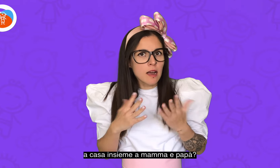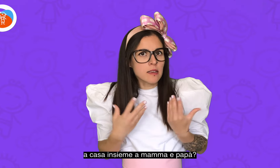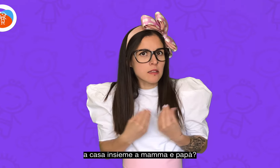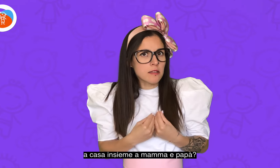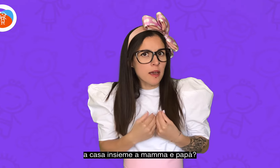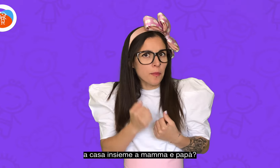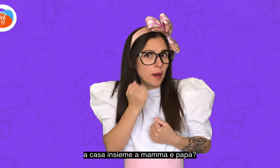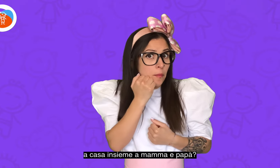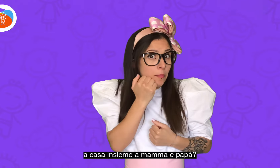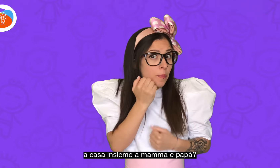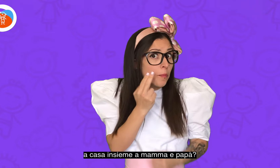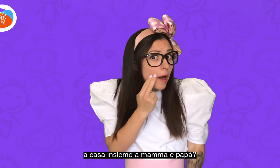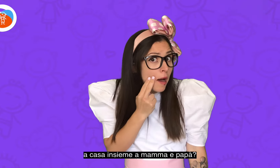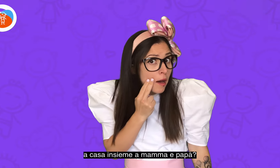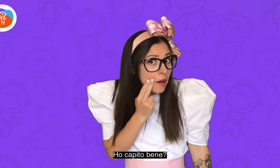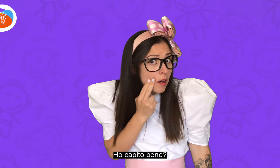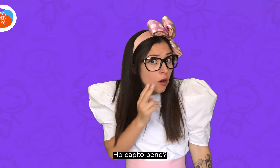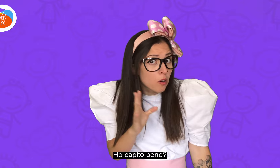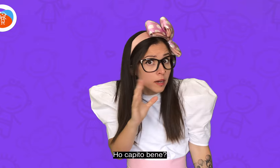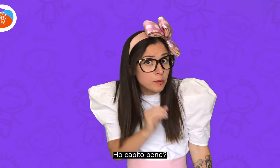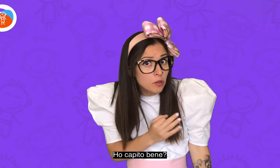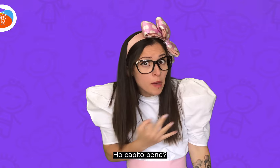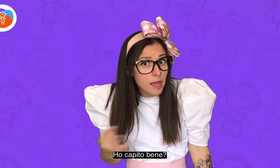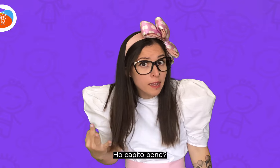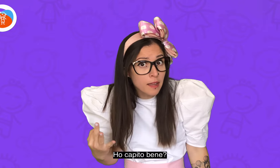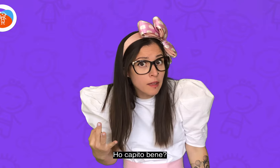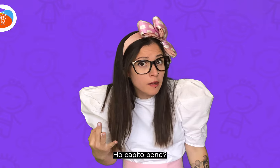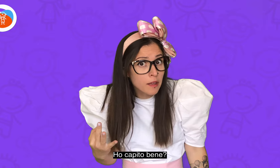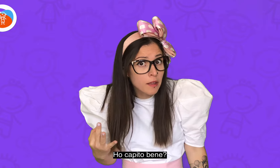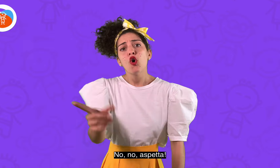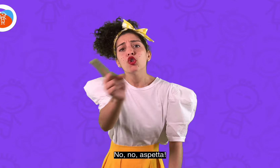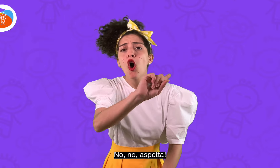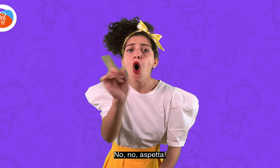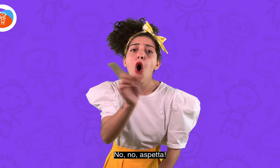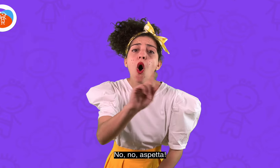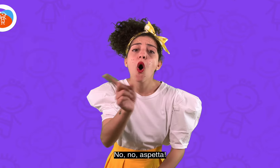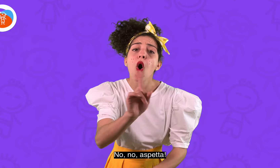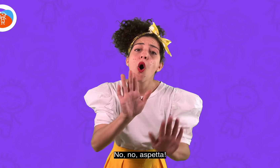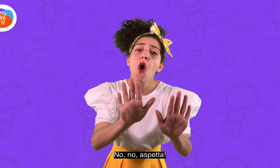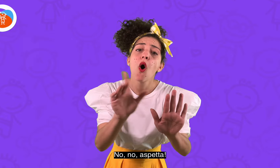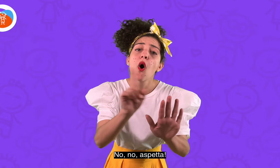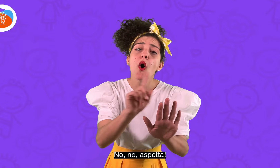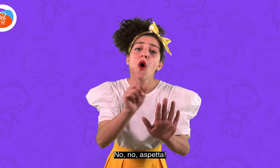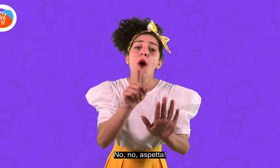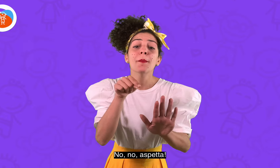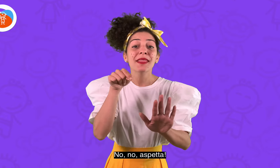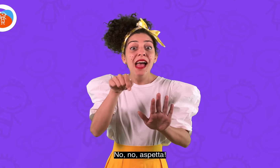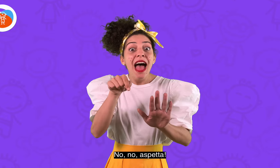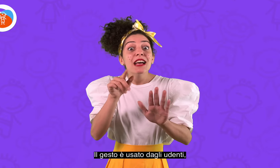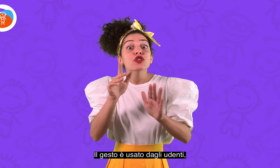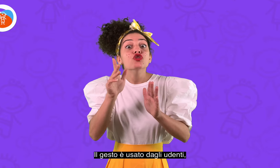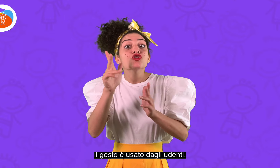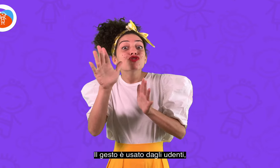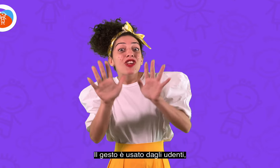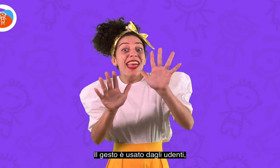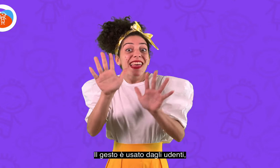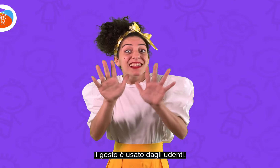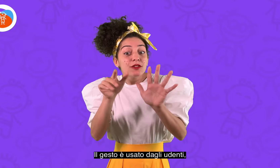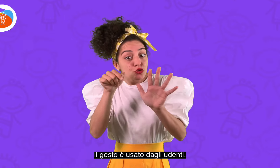insieme a mamma e papà? Ho capito bene? No, no! Aspetta, aspetta! Il gesto è